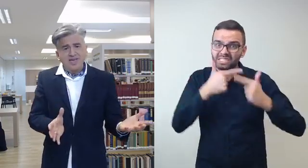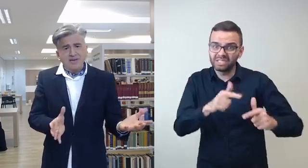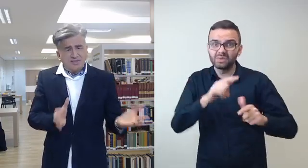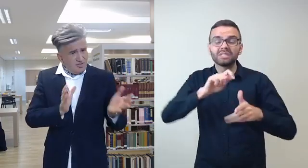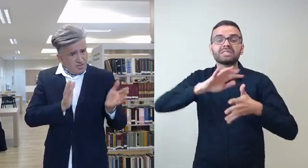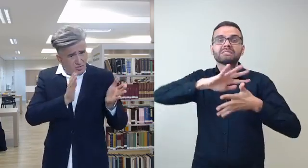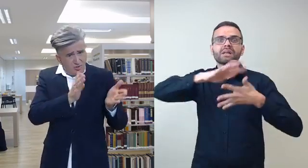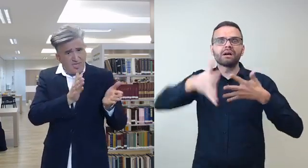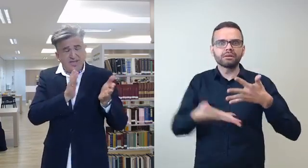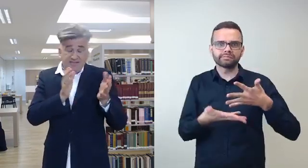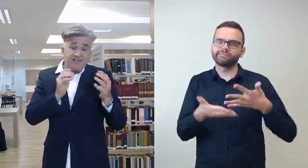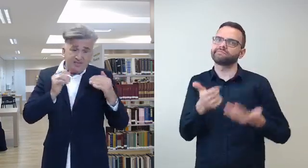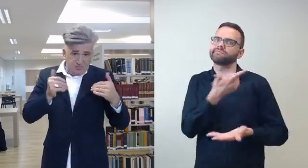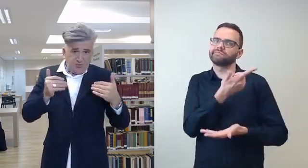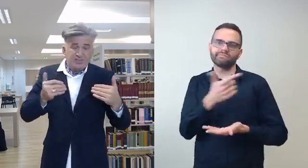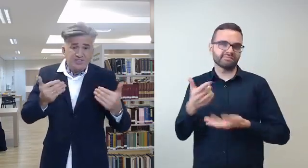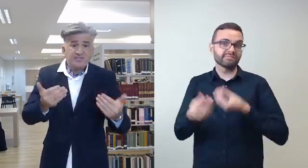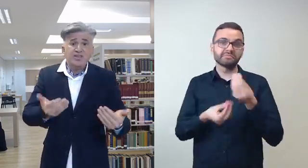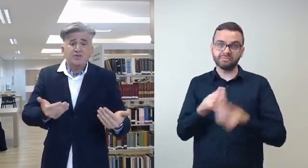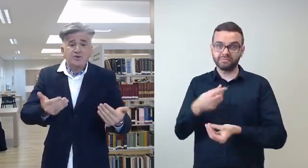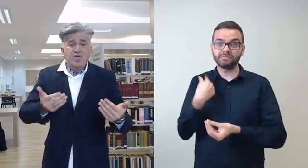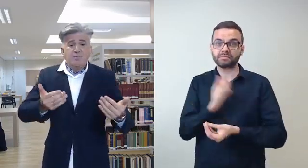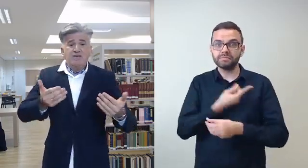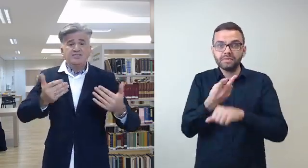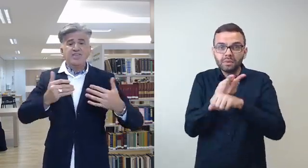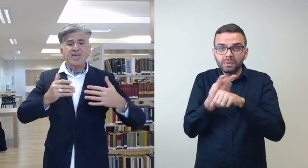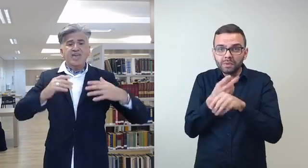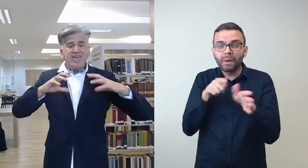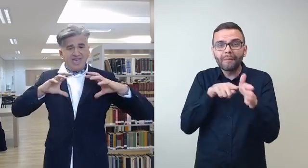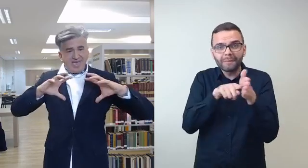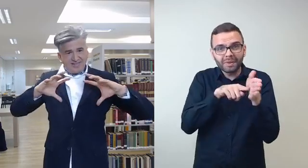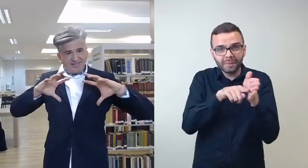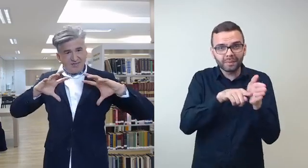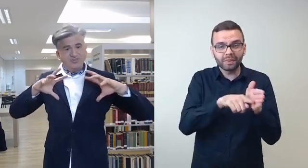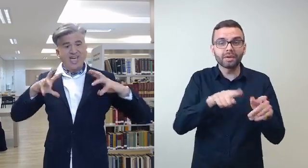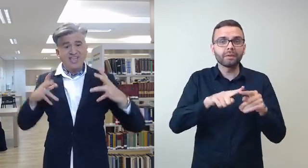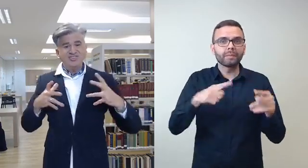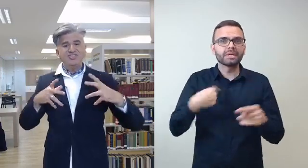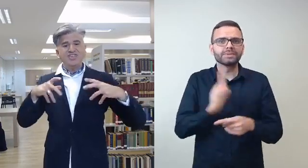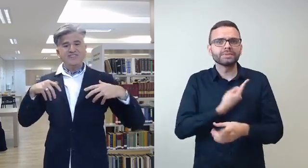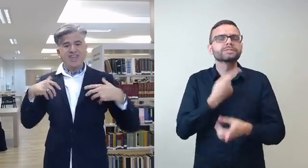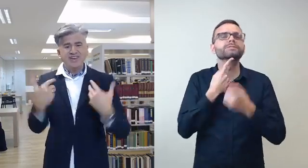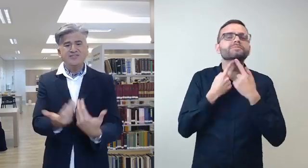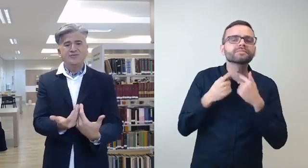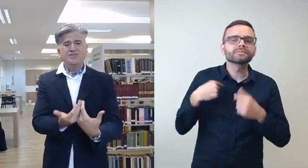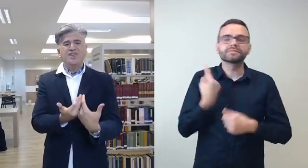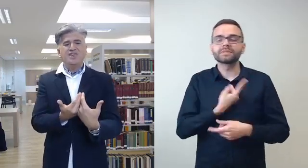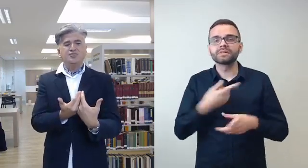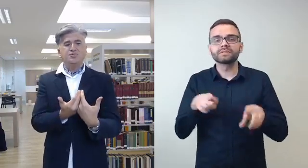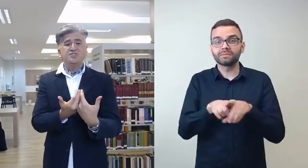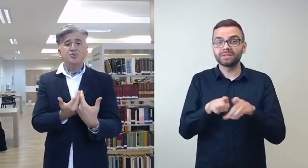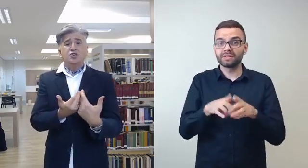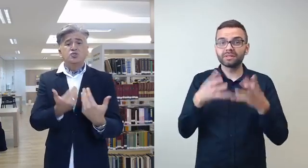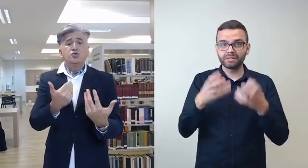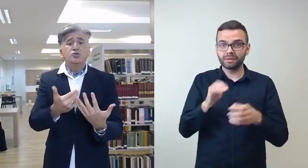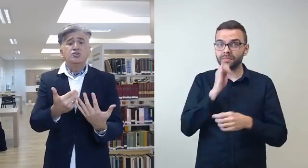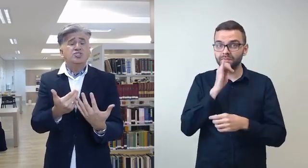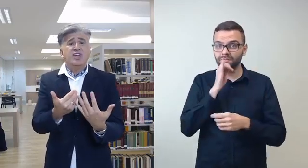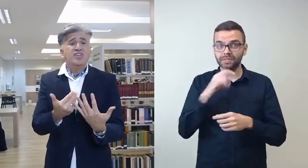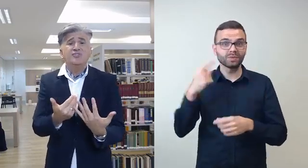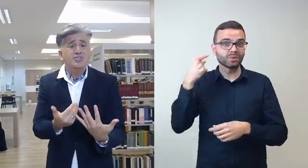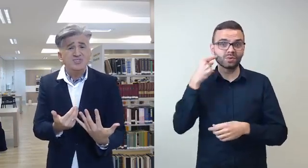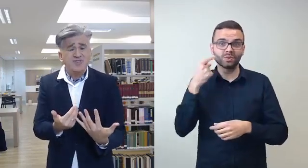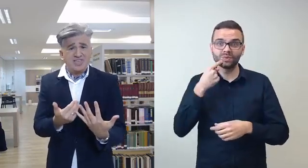né? Mas a gente não conhece. Quer dizer, estamos pesquisando, mas tenha essa vontade de entrar nesses universos. Por exemplo, surdos